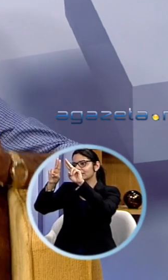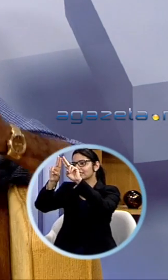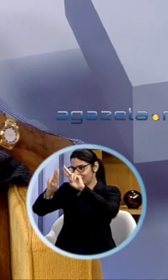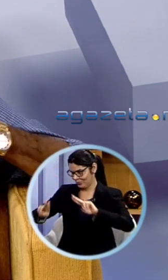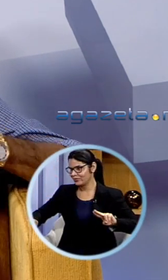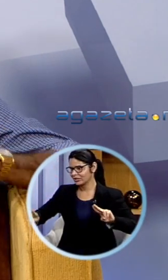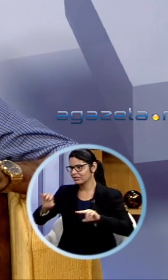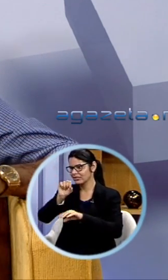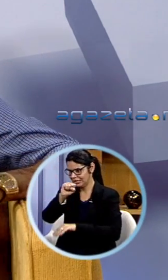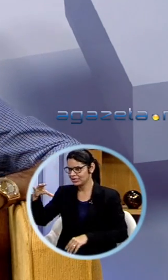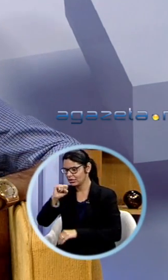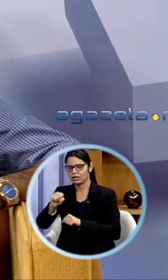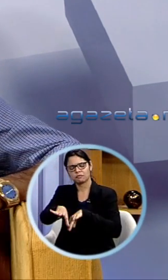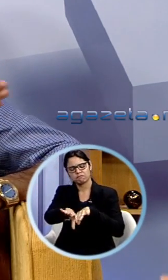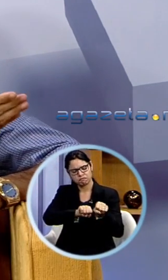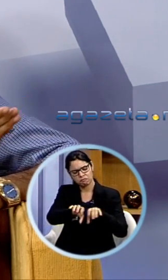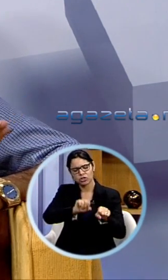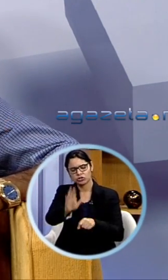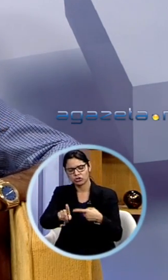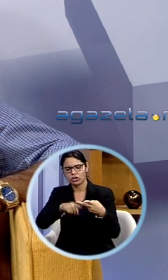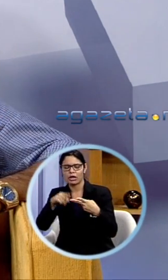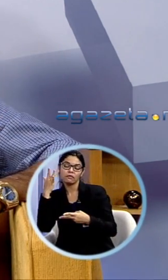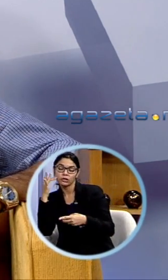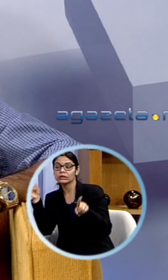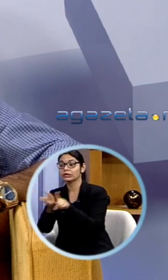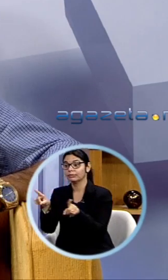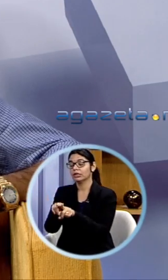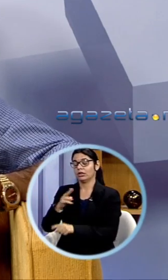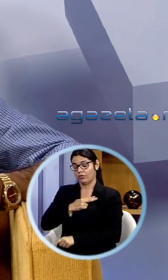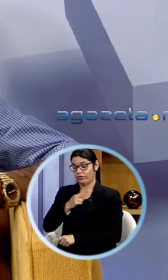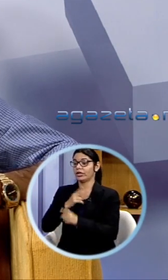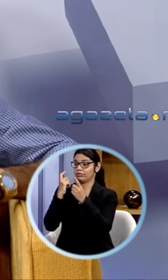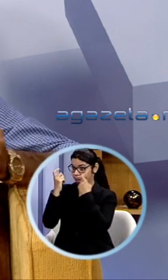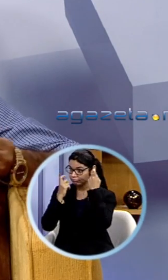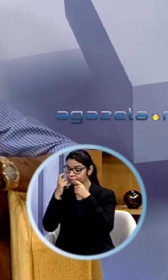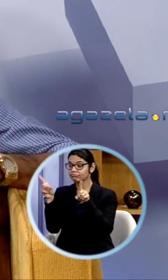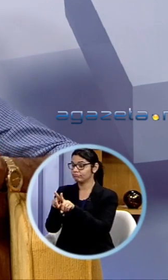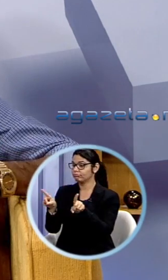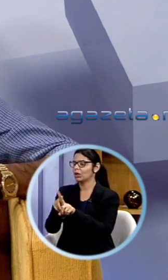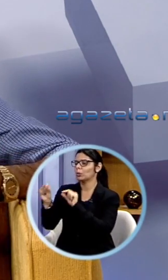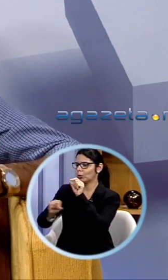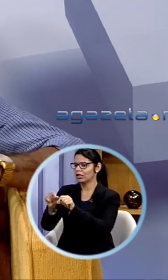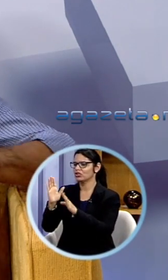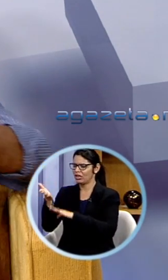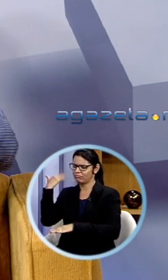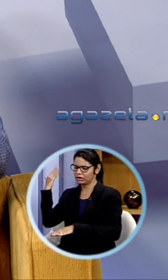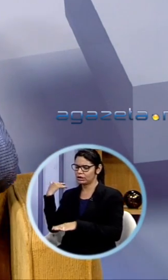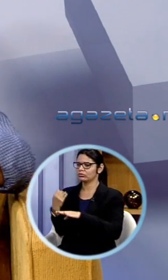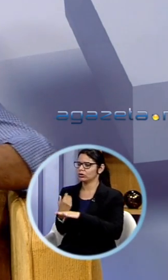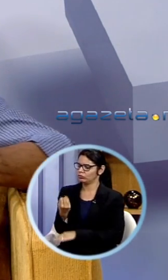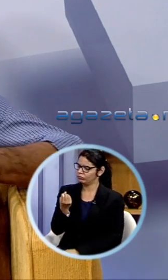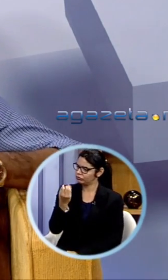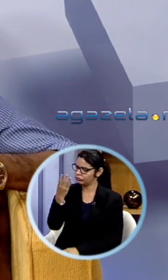formadas em Fortaleza várias turmas formadas e a universidade tem tido essa preocupação tanto é verdade que nós fizemos visitas técnicas nessas